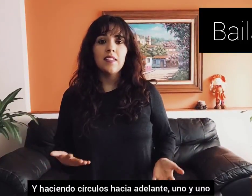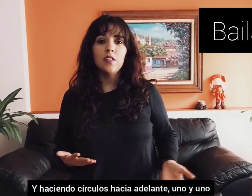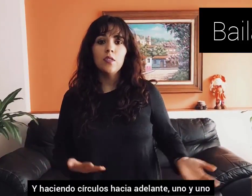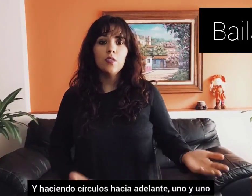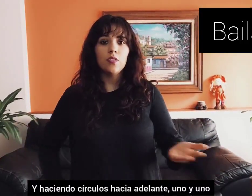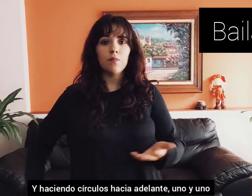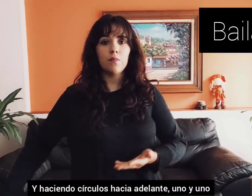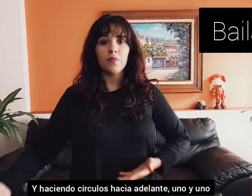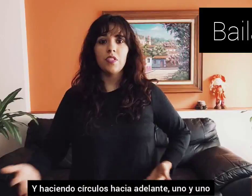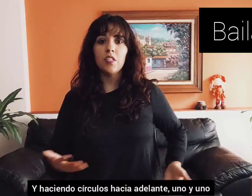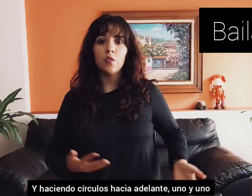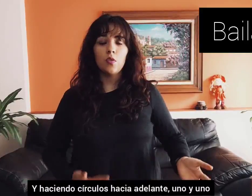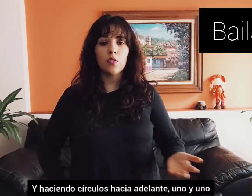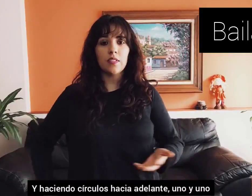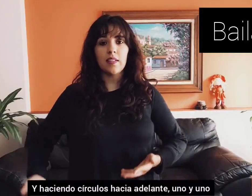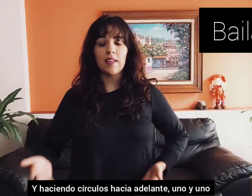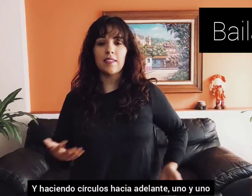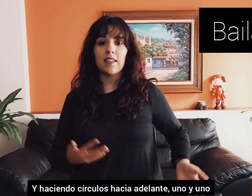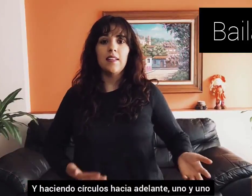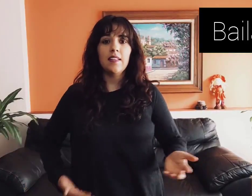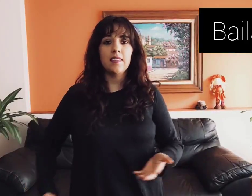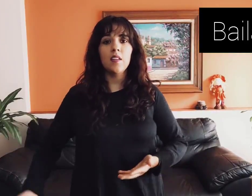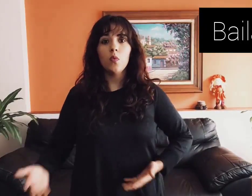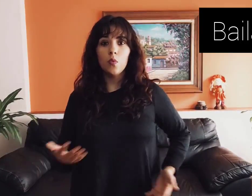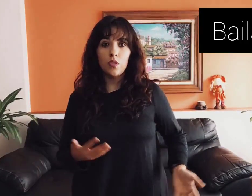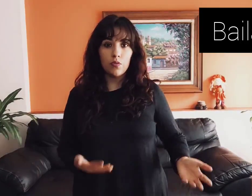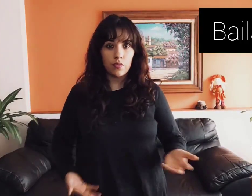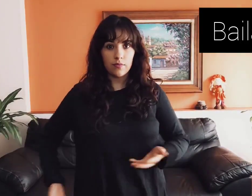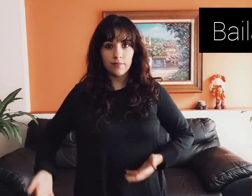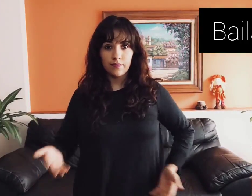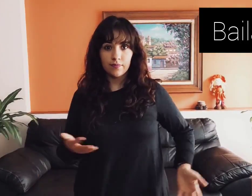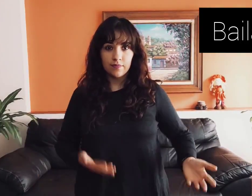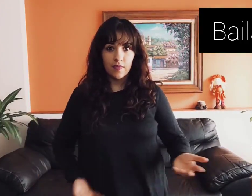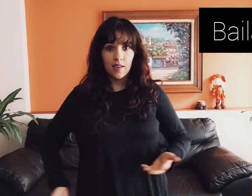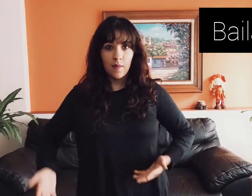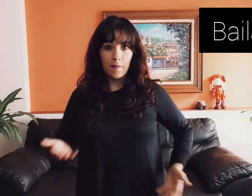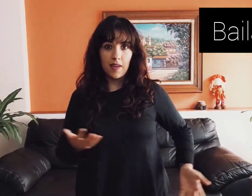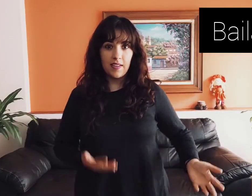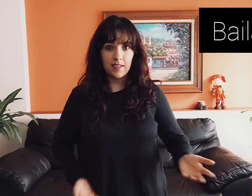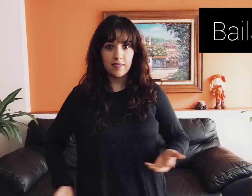haciendo círculos hacia adelante uno y uno. Bailar.